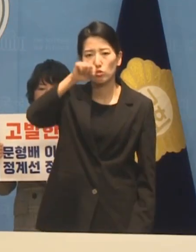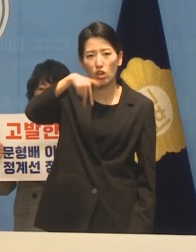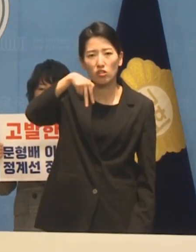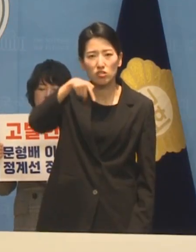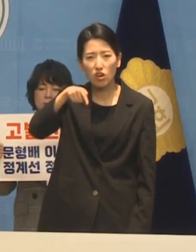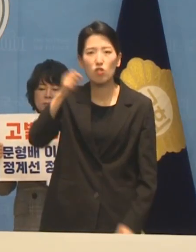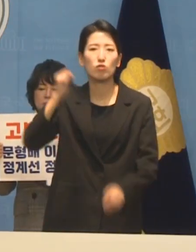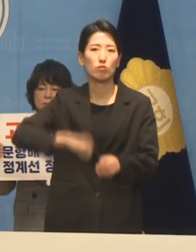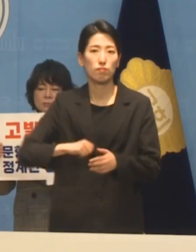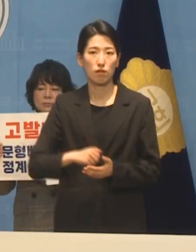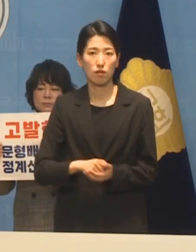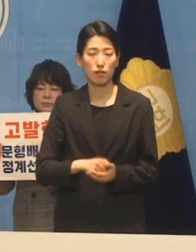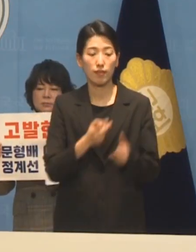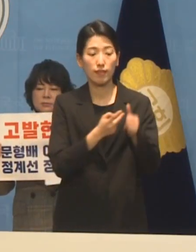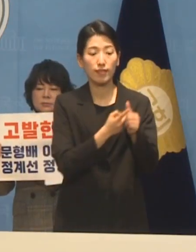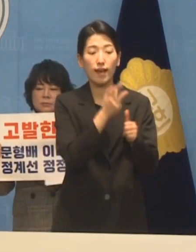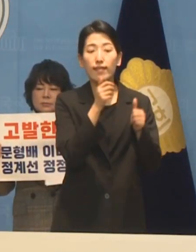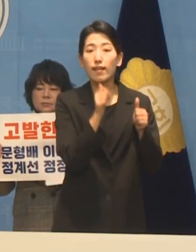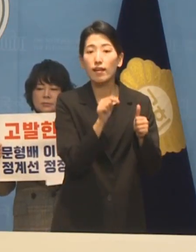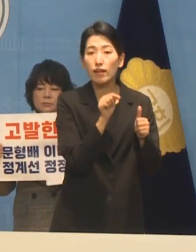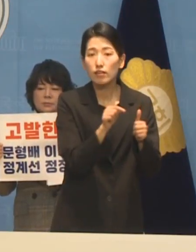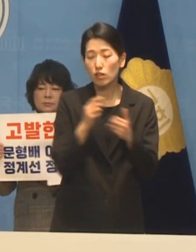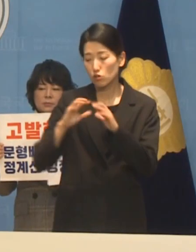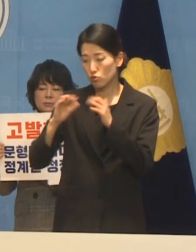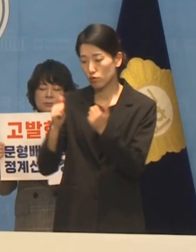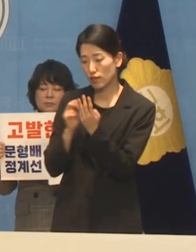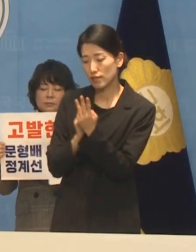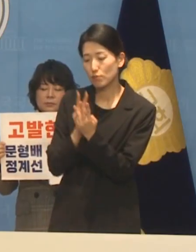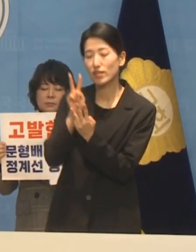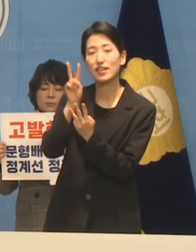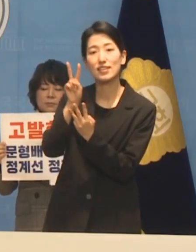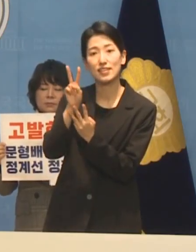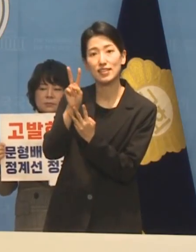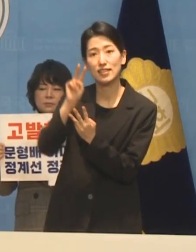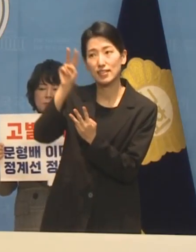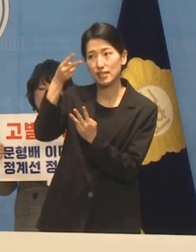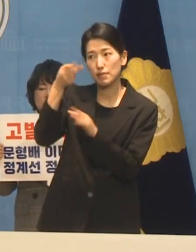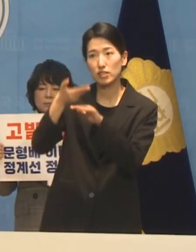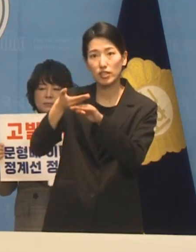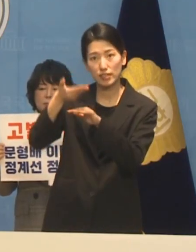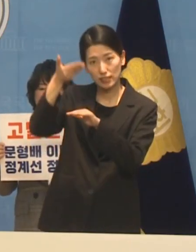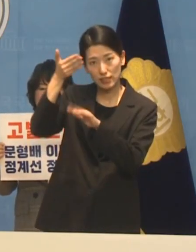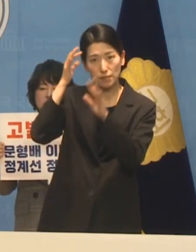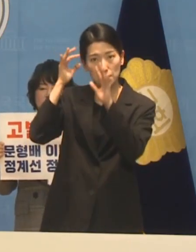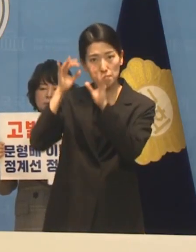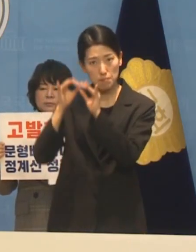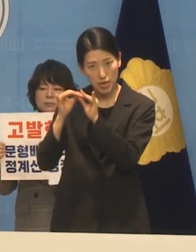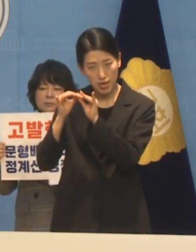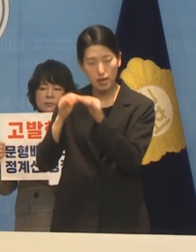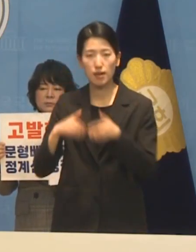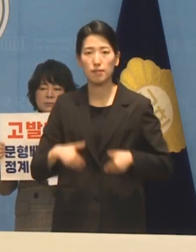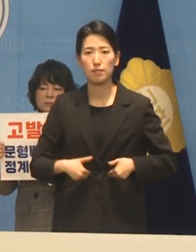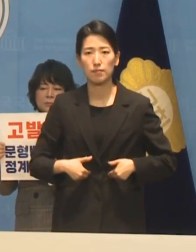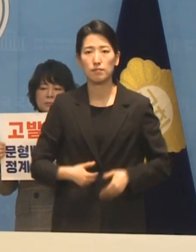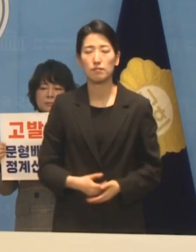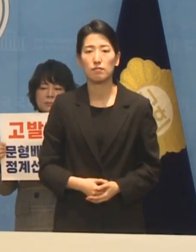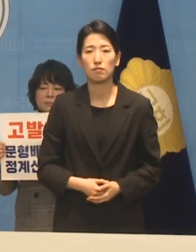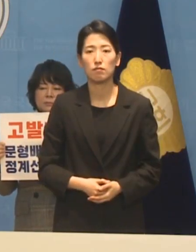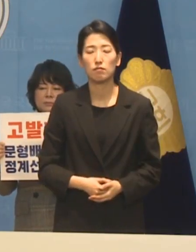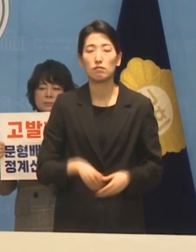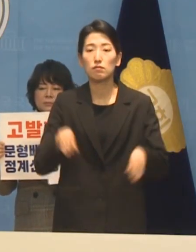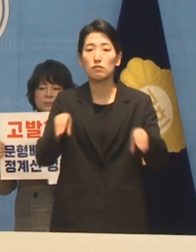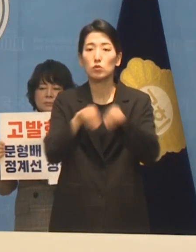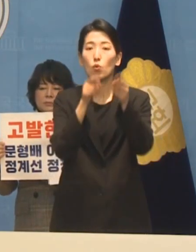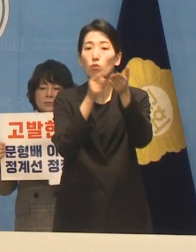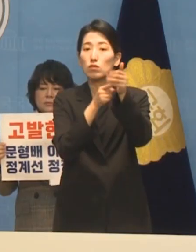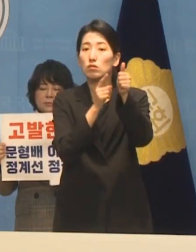대통령 권한대행에 대한 탄핵안은 국회 제적의원 3분의 2인 200석 이상 찬성 의결로 정합니다. 한덕수